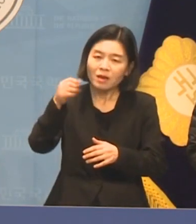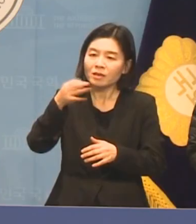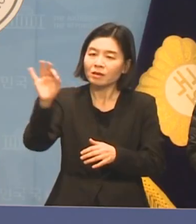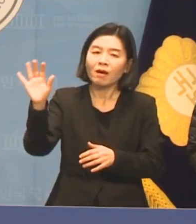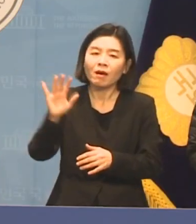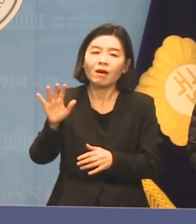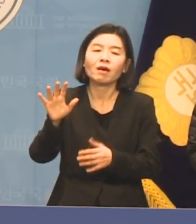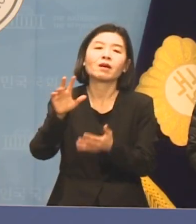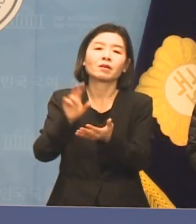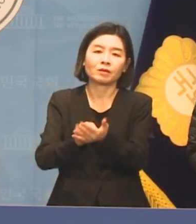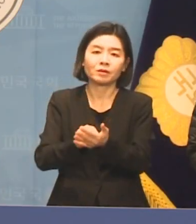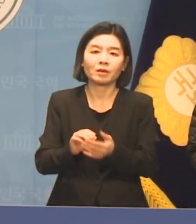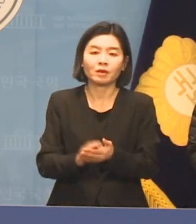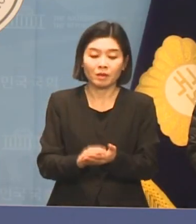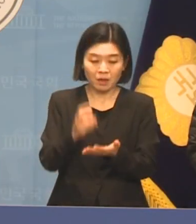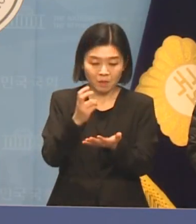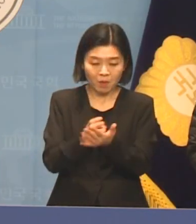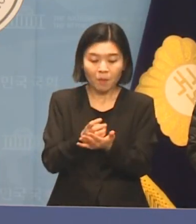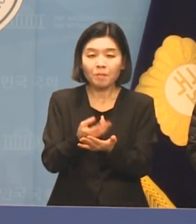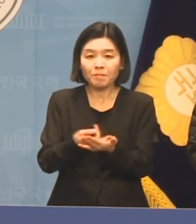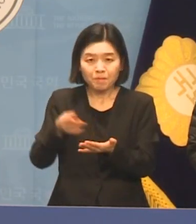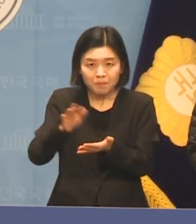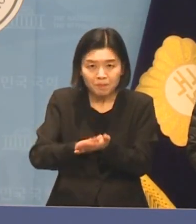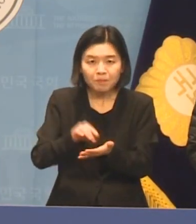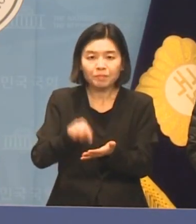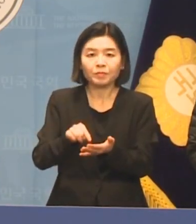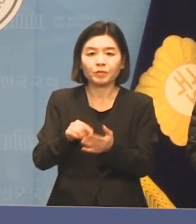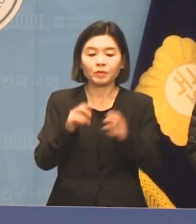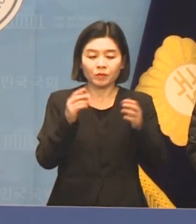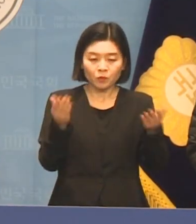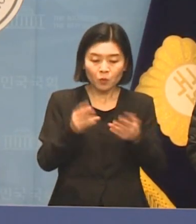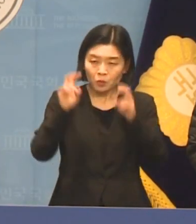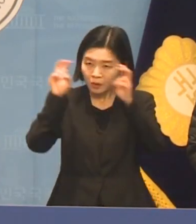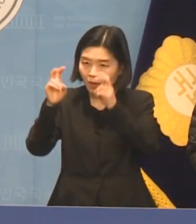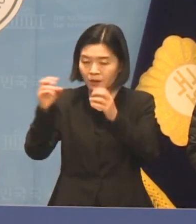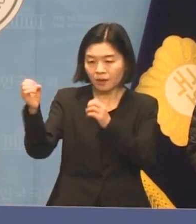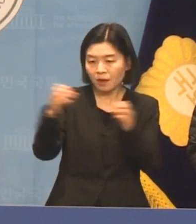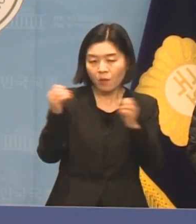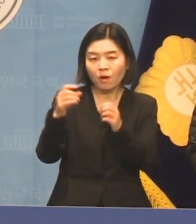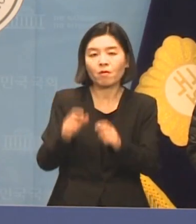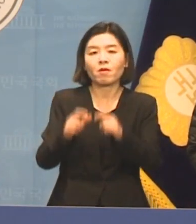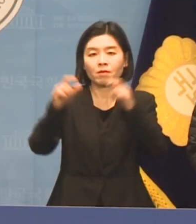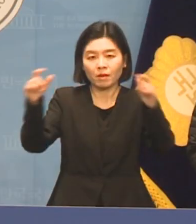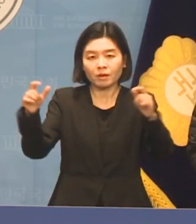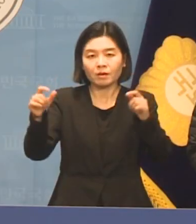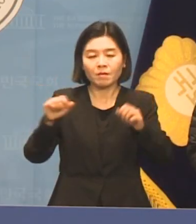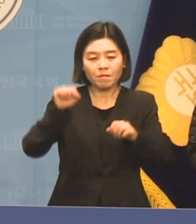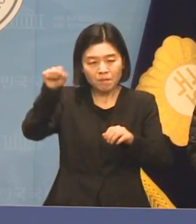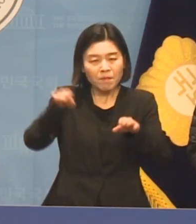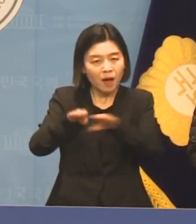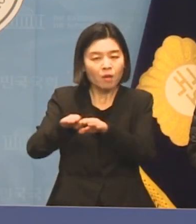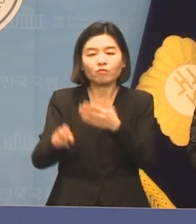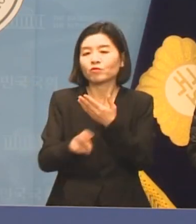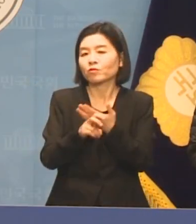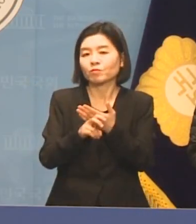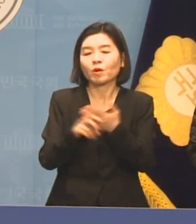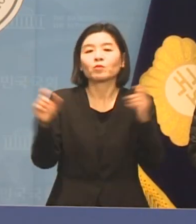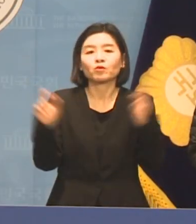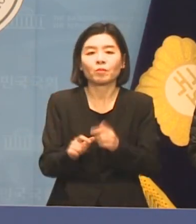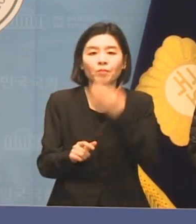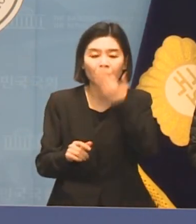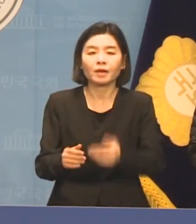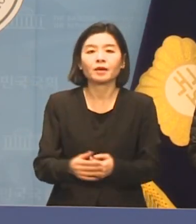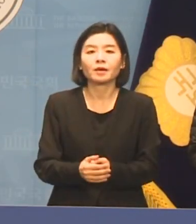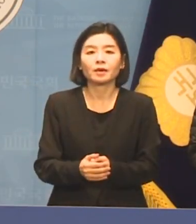대부분입니다. 개정안을 통해 노사 간의 대화를 확대하고 불법 파업을 줄일 수 있습니다. 다음 3조